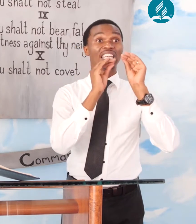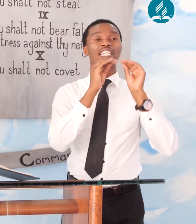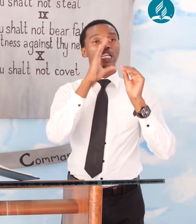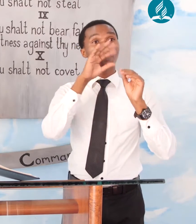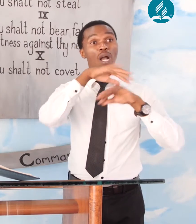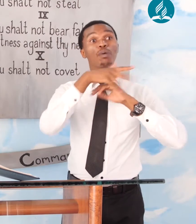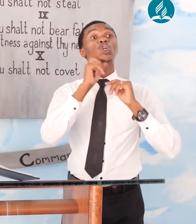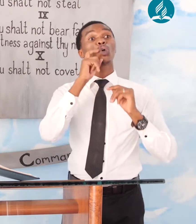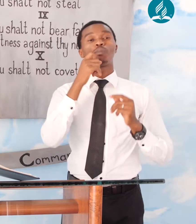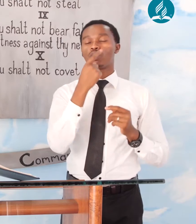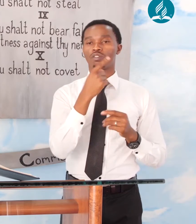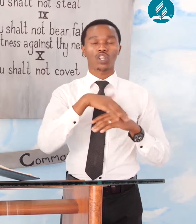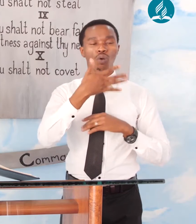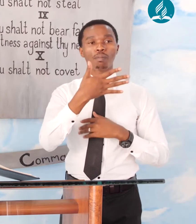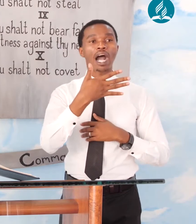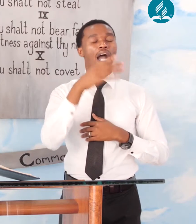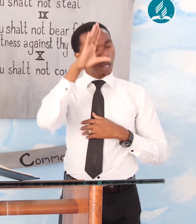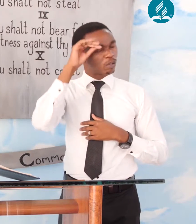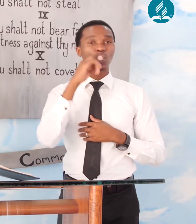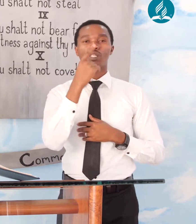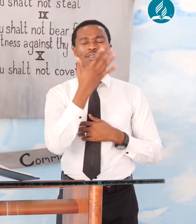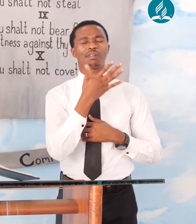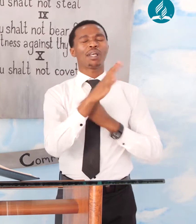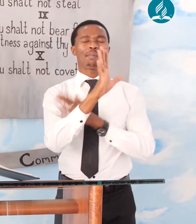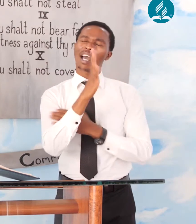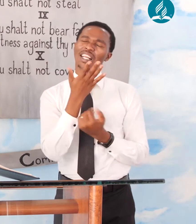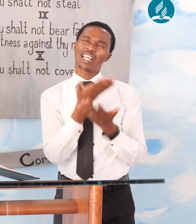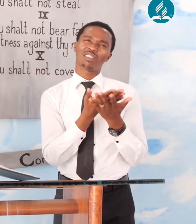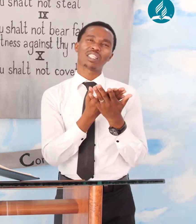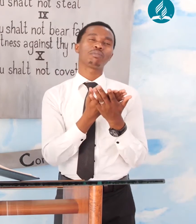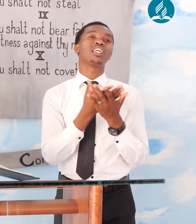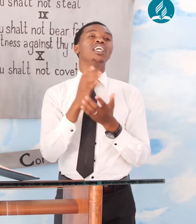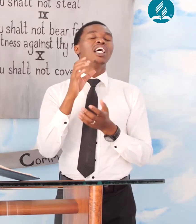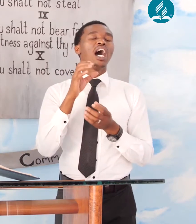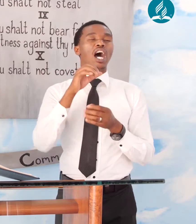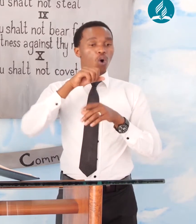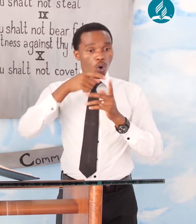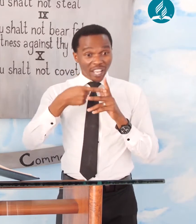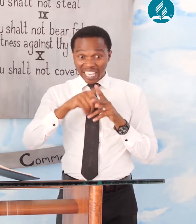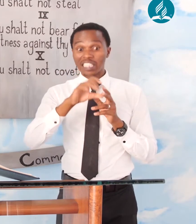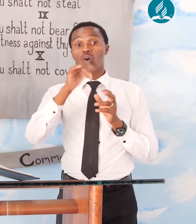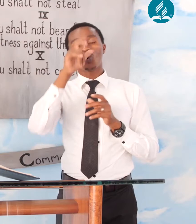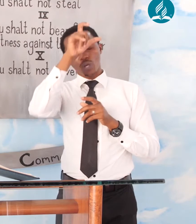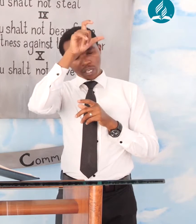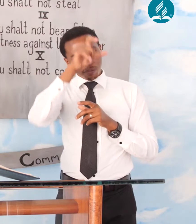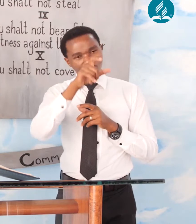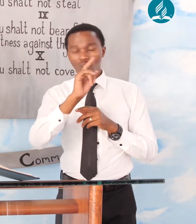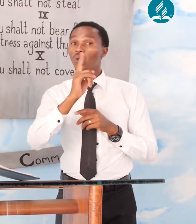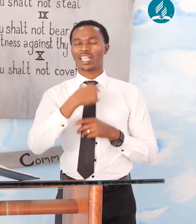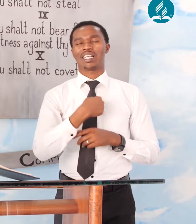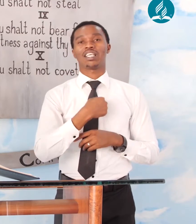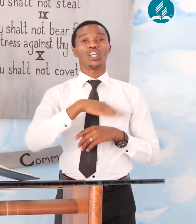aramusubiza ati mwami ndakwinginze tuma ushaka gutuma Mose yikongereza uburakari